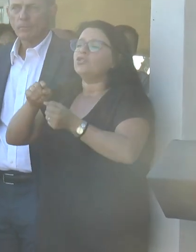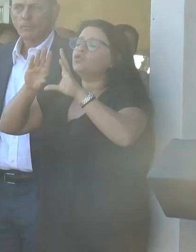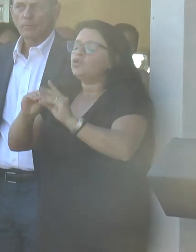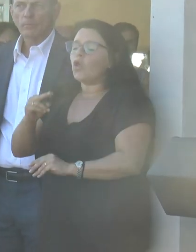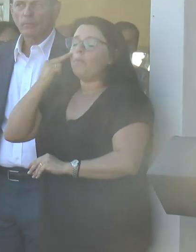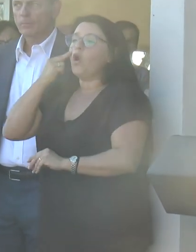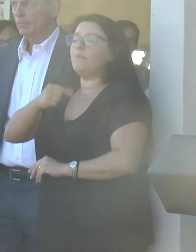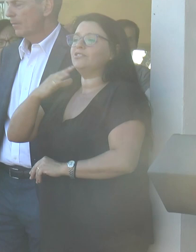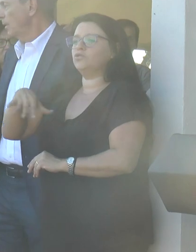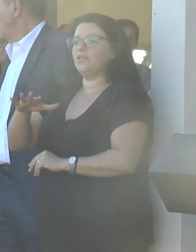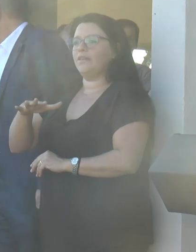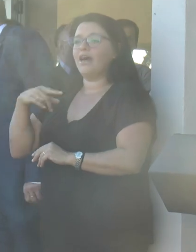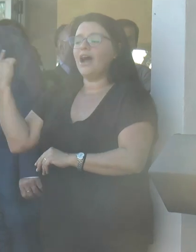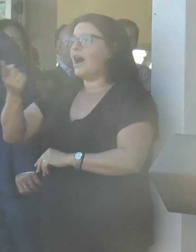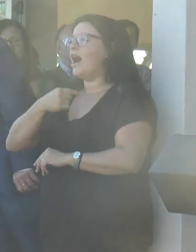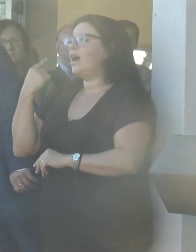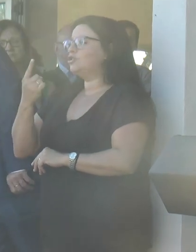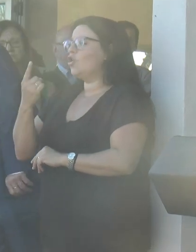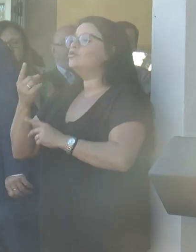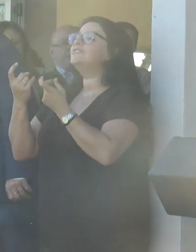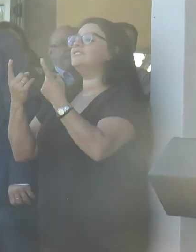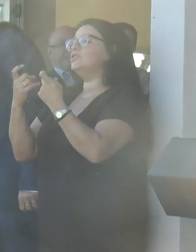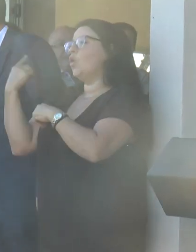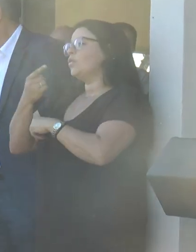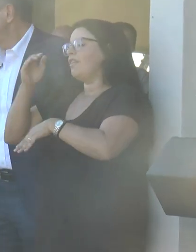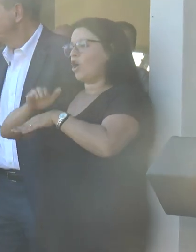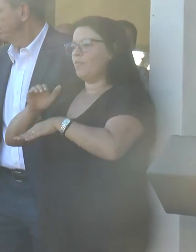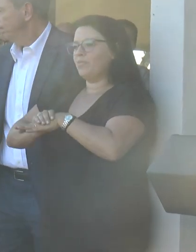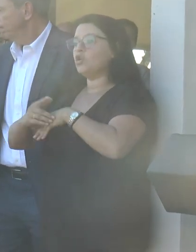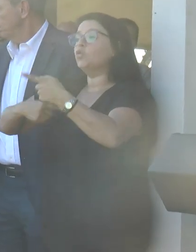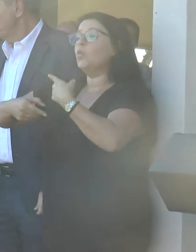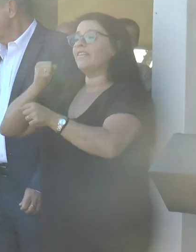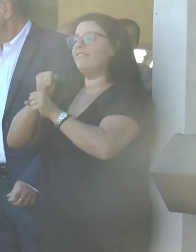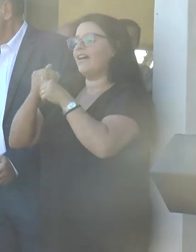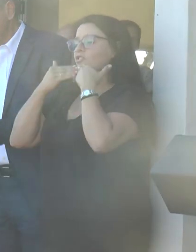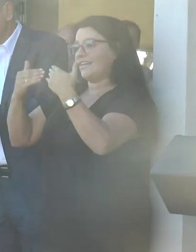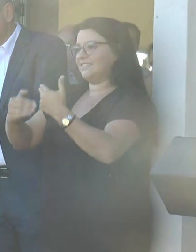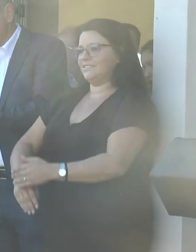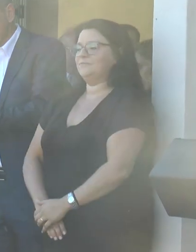sociedad. Así que a todos les pido ese firme compromiso y a seguir trabajando. Muchas gracias.